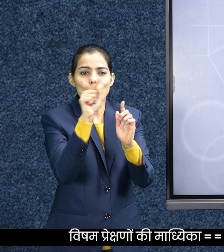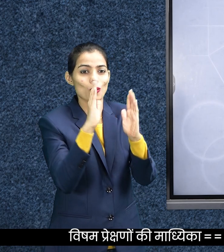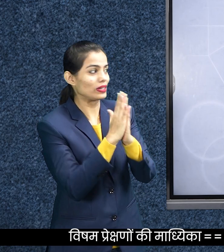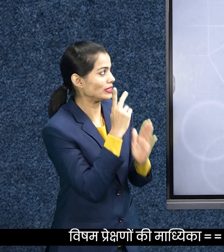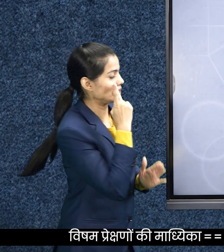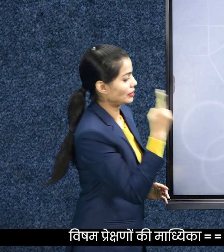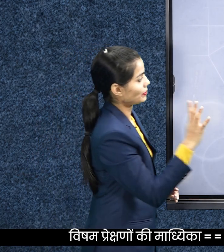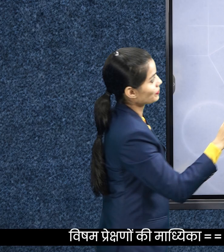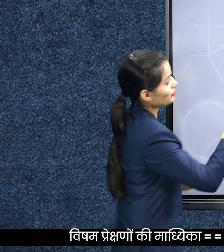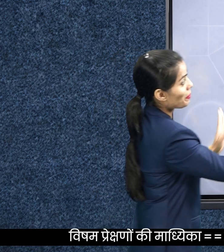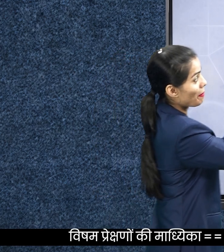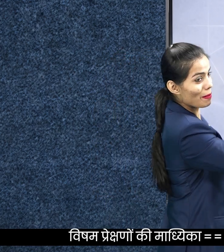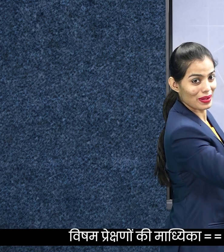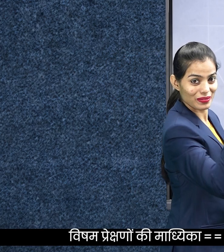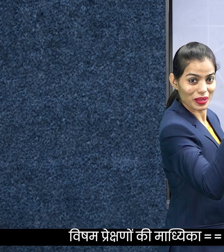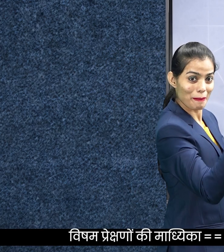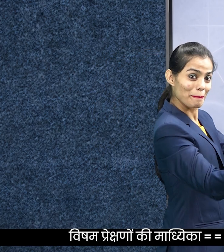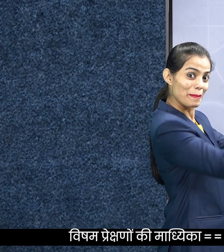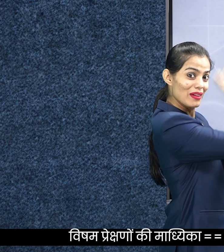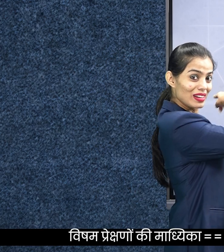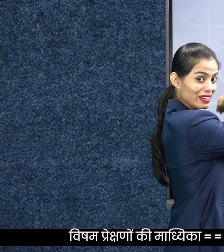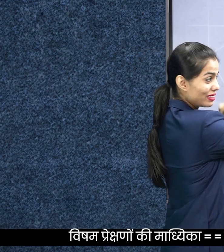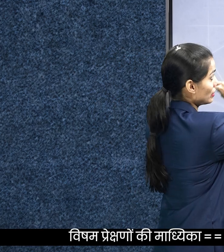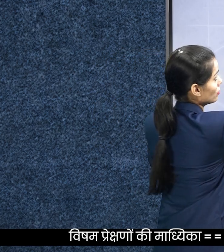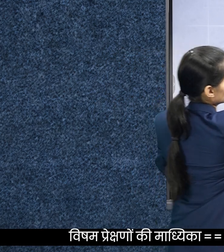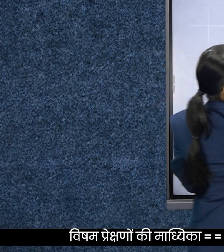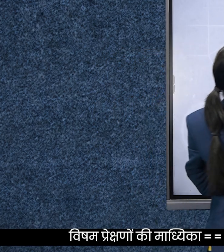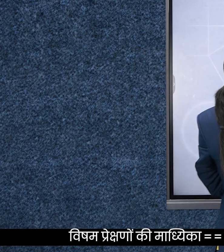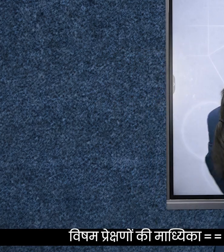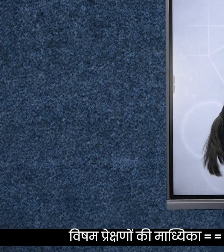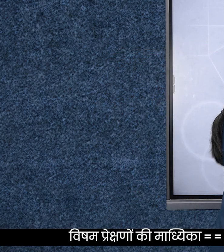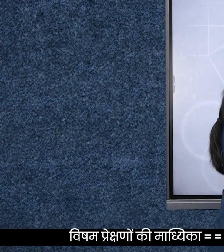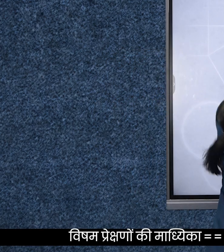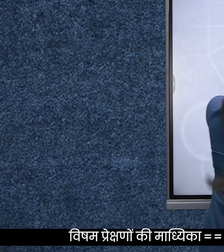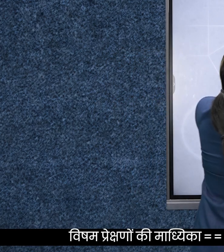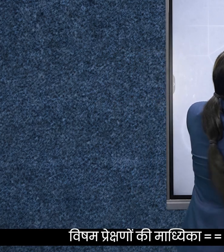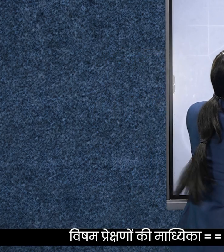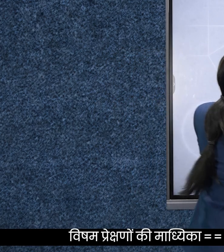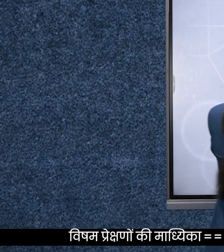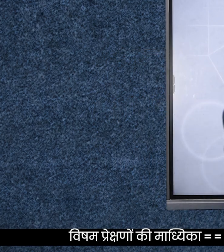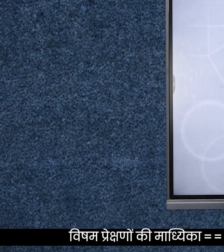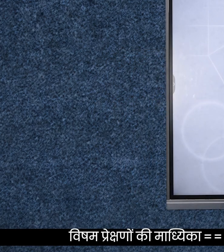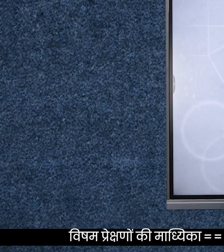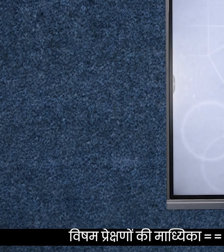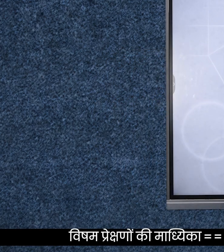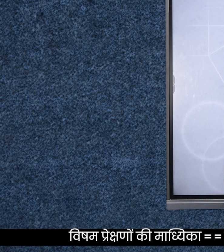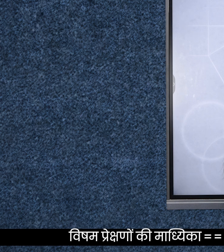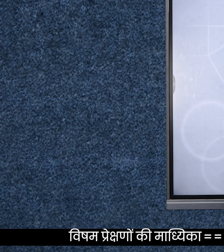= 139 + 1/2 square root of th = 140/2 square root of